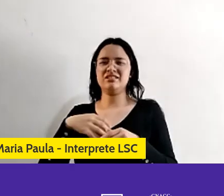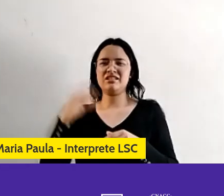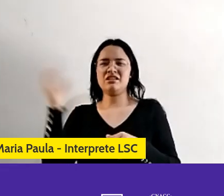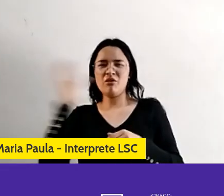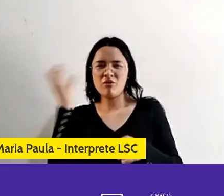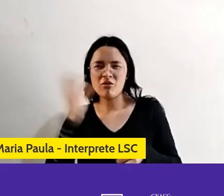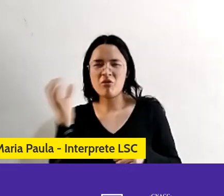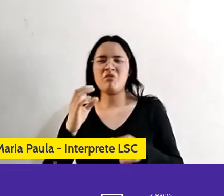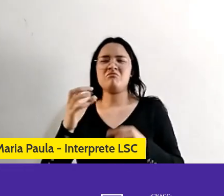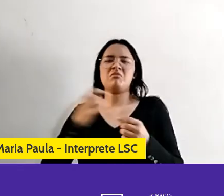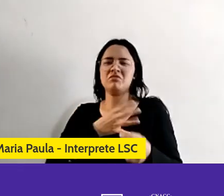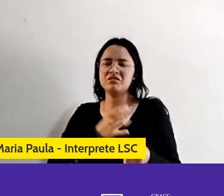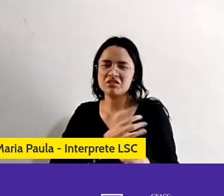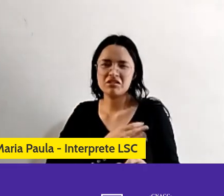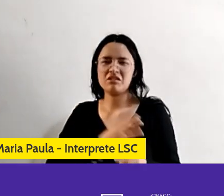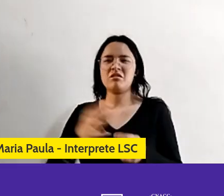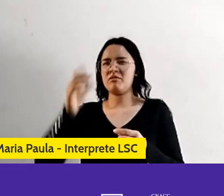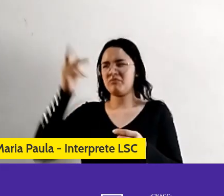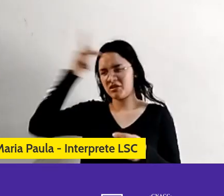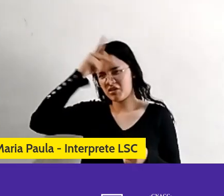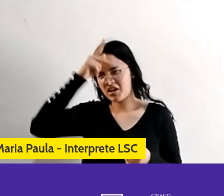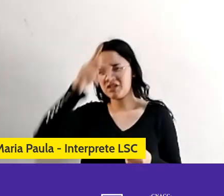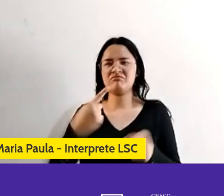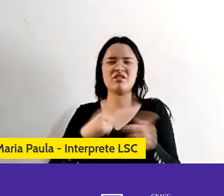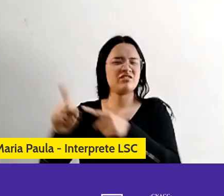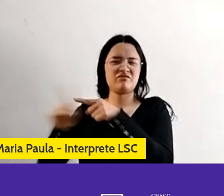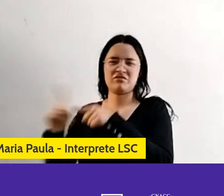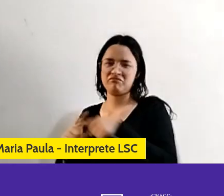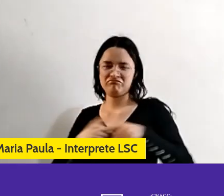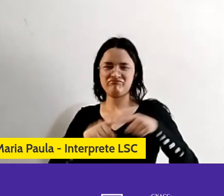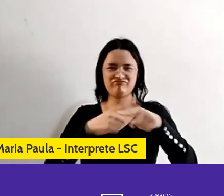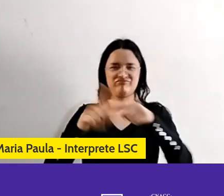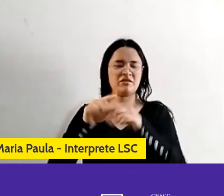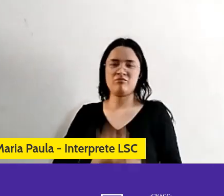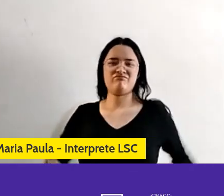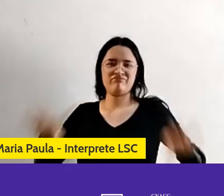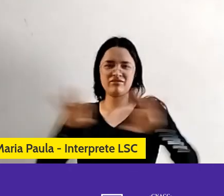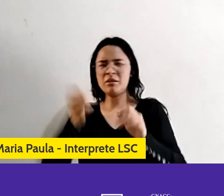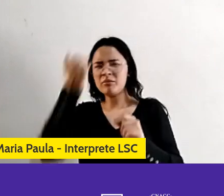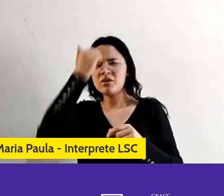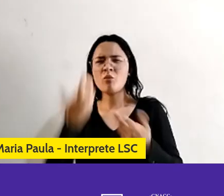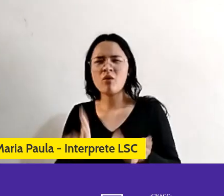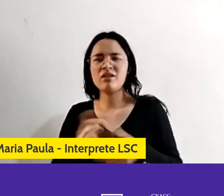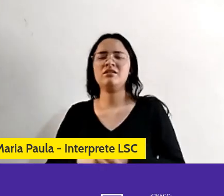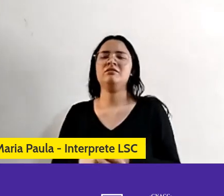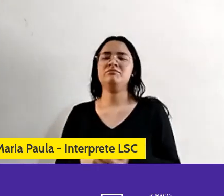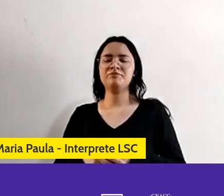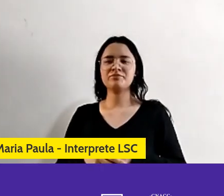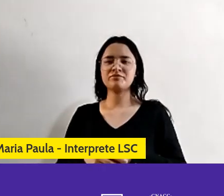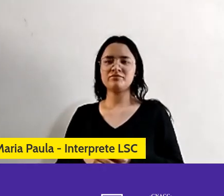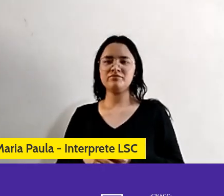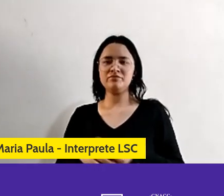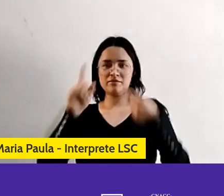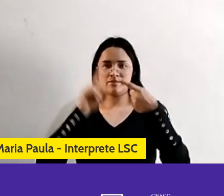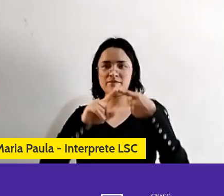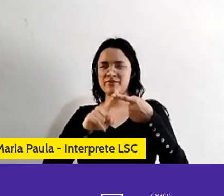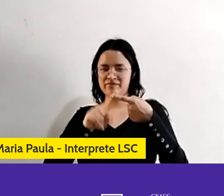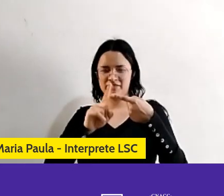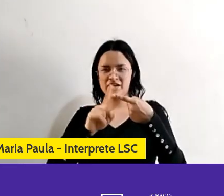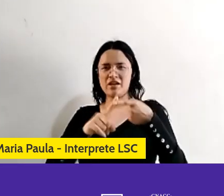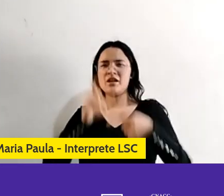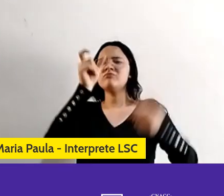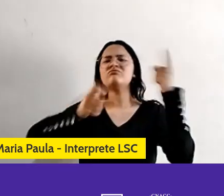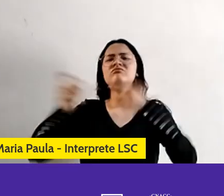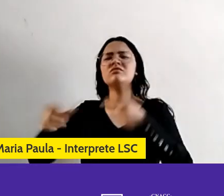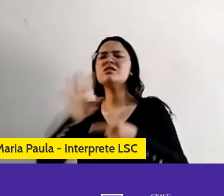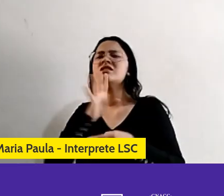peruanas y demás. Entonces ahí creo que es la clave de, primero, identificar el público objetivo, a